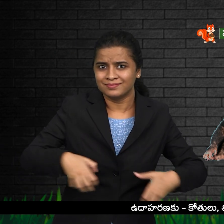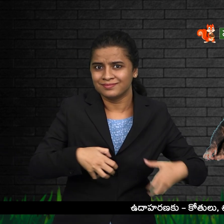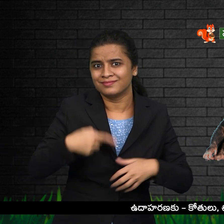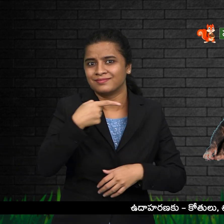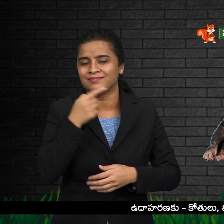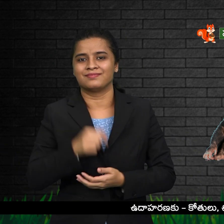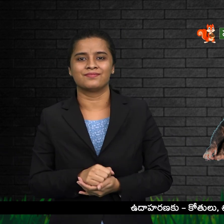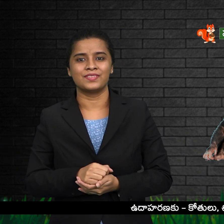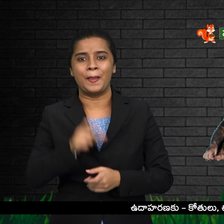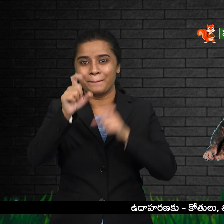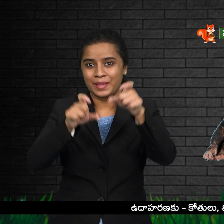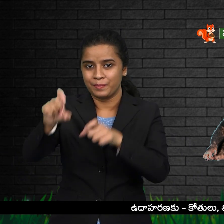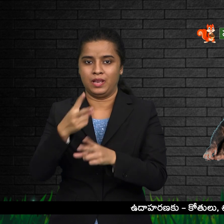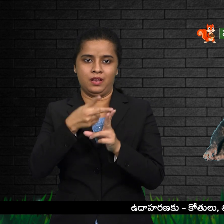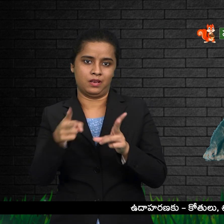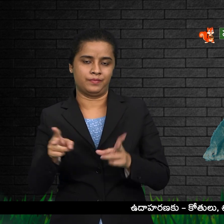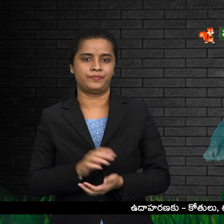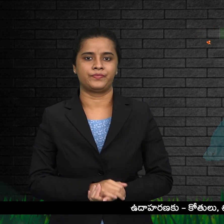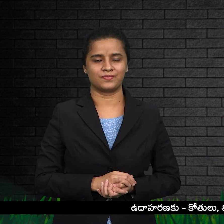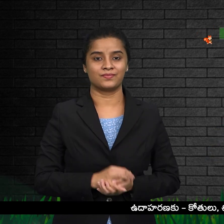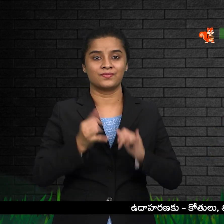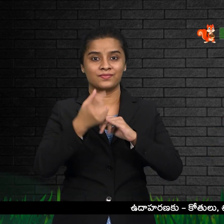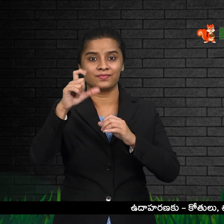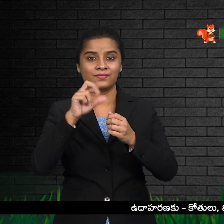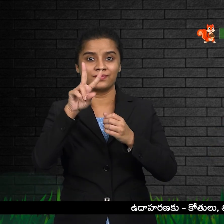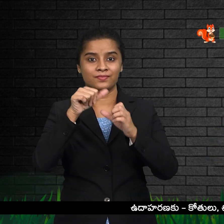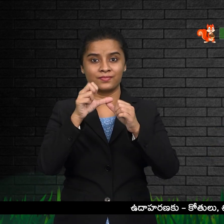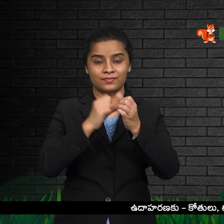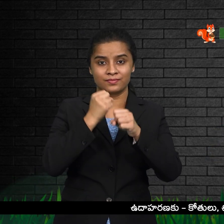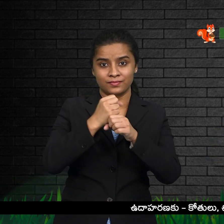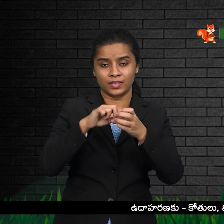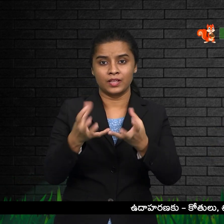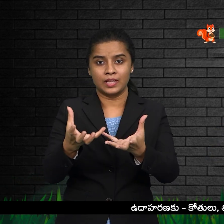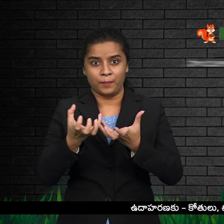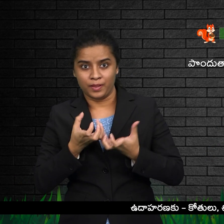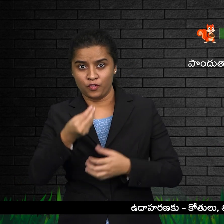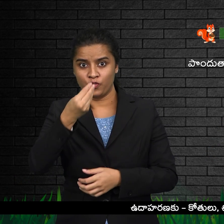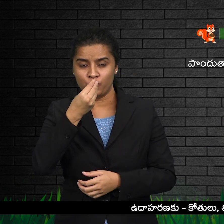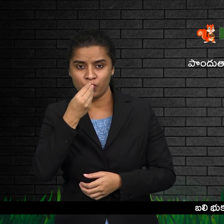ఉదాహరణకు కోతులు, చింపాంజీలు, మానవులు మొదలైనవి.